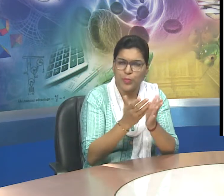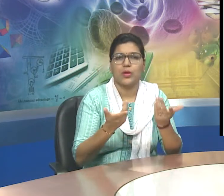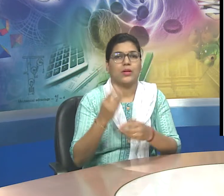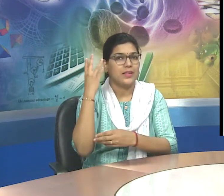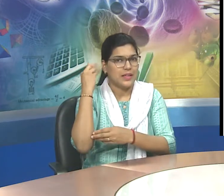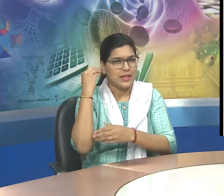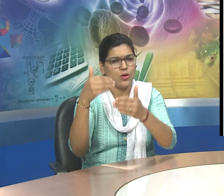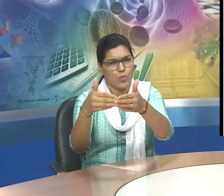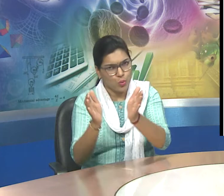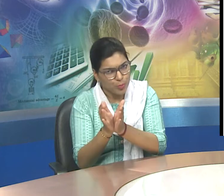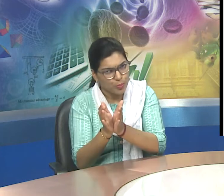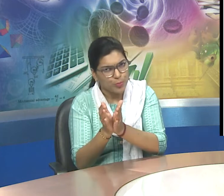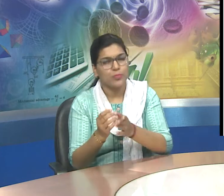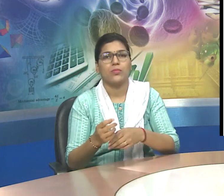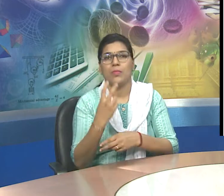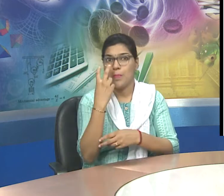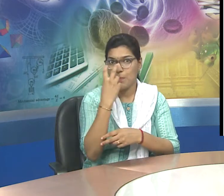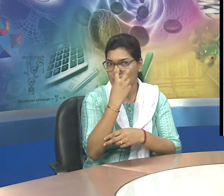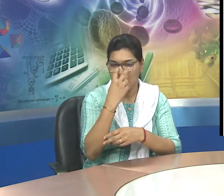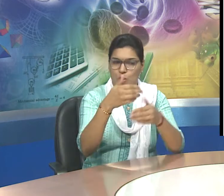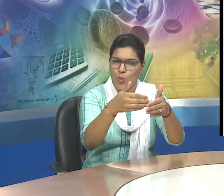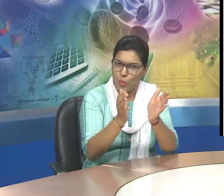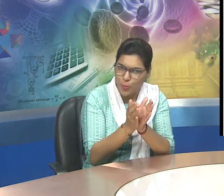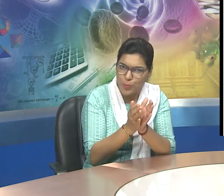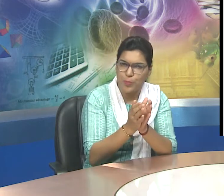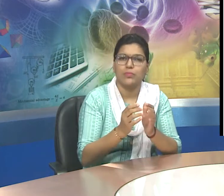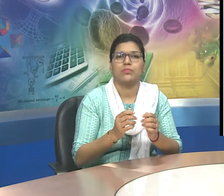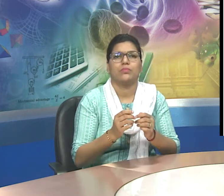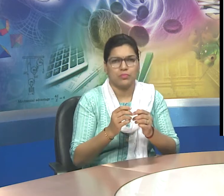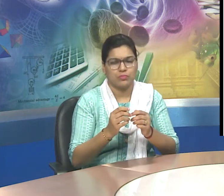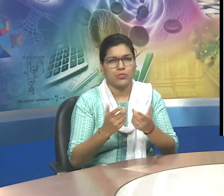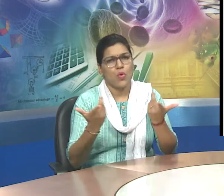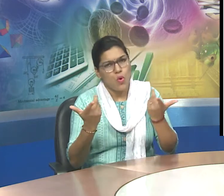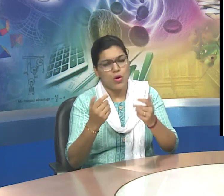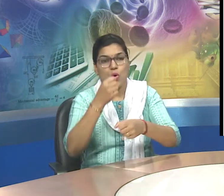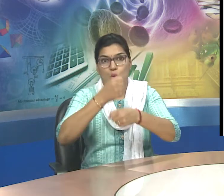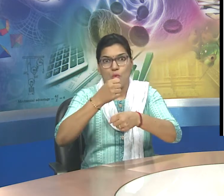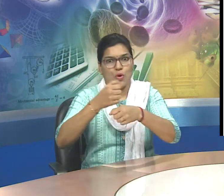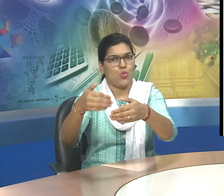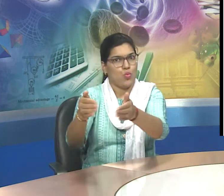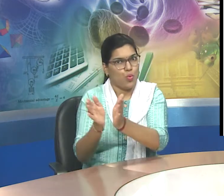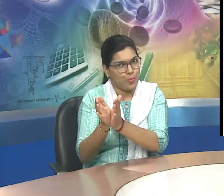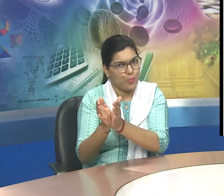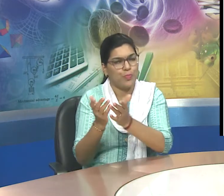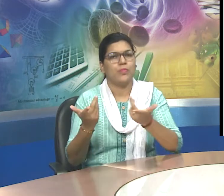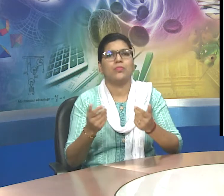जैसे बधिर समुदाय, सुनने बोलने वाले लोगों का समुदाय, नेत्रहीन लोगों का